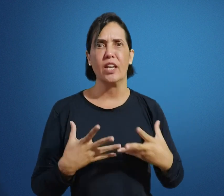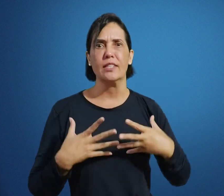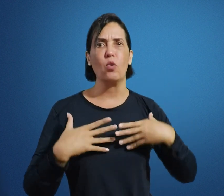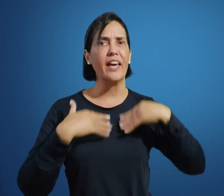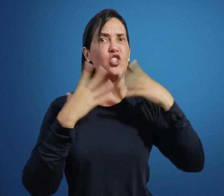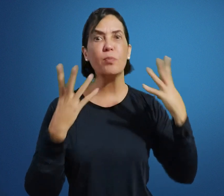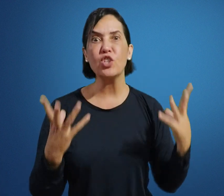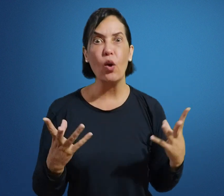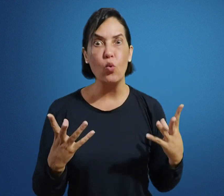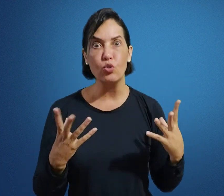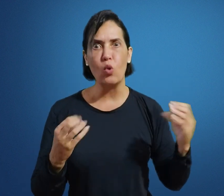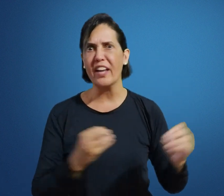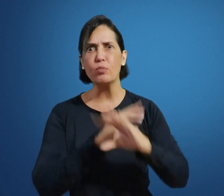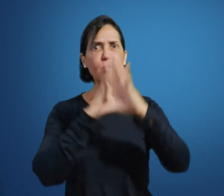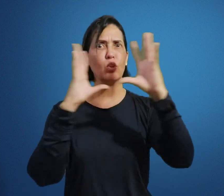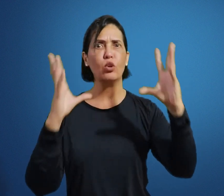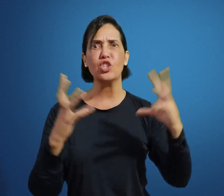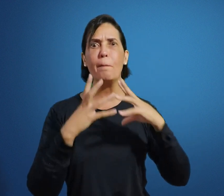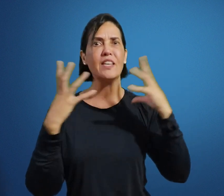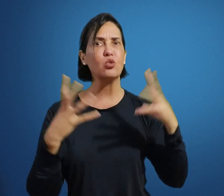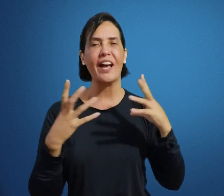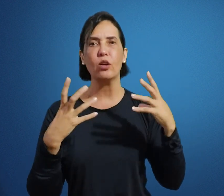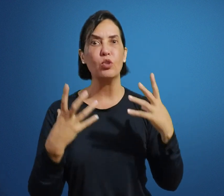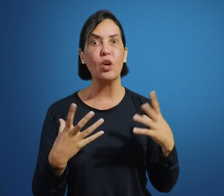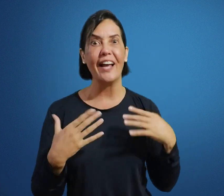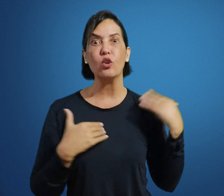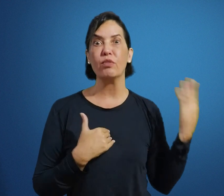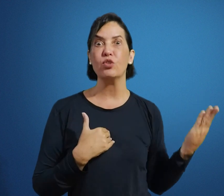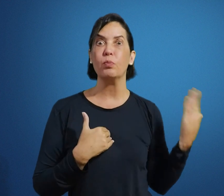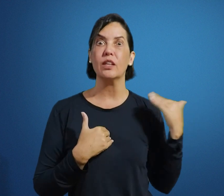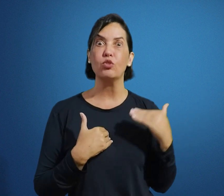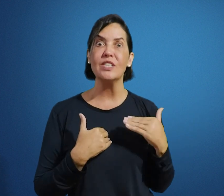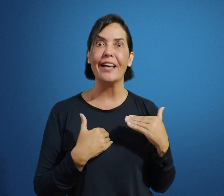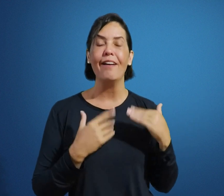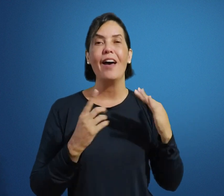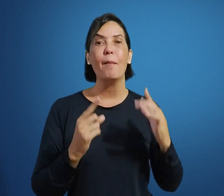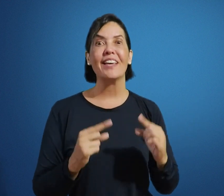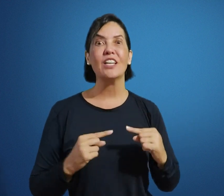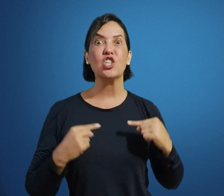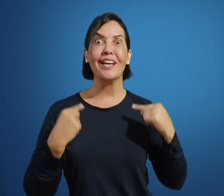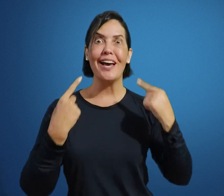imagens, qualquer tipo de recurso, qualquer tipo de metodologia misturada ou isolada que o professor poderia utilizar para que ele